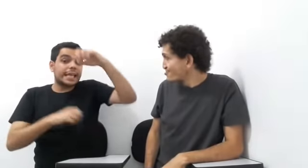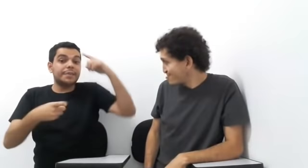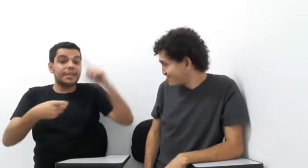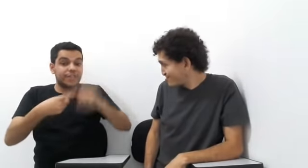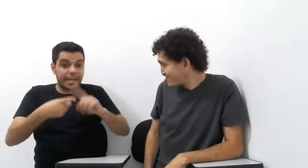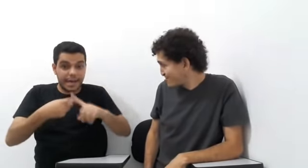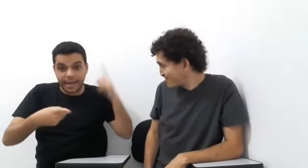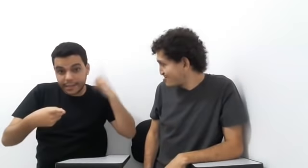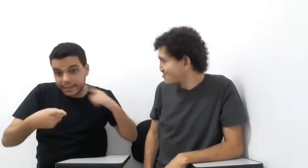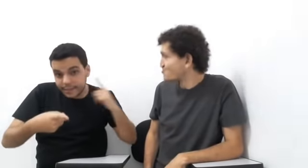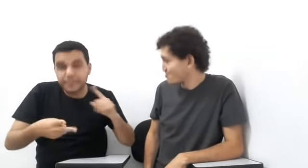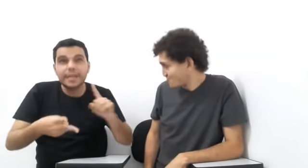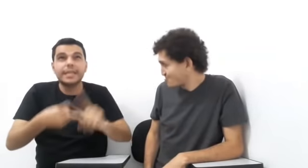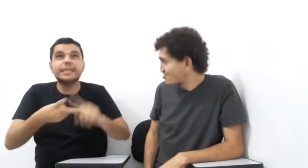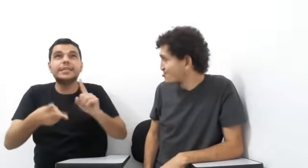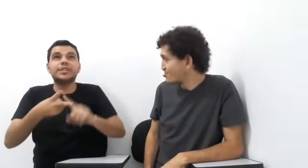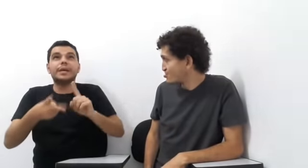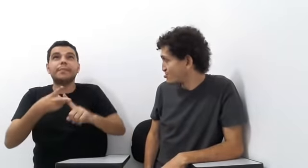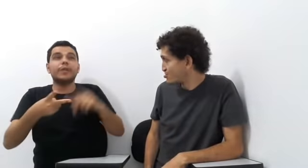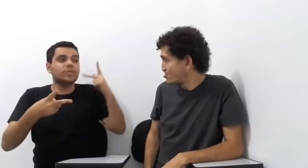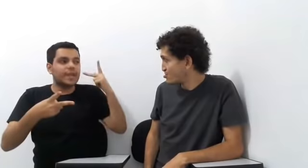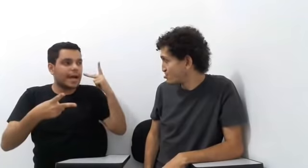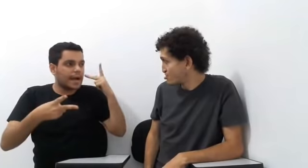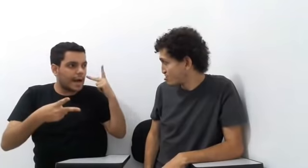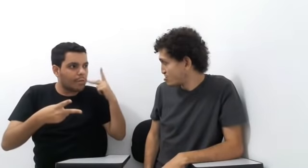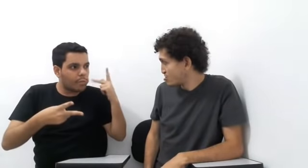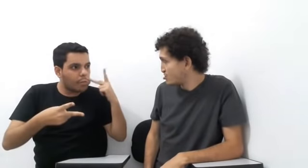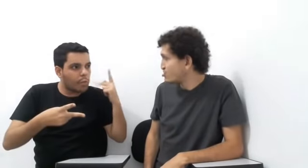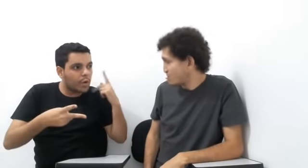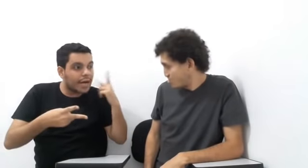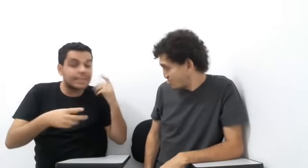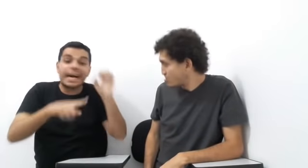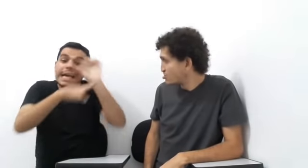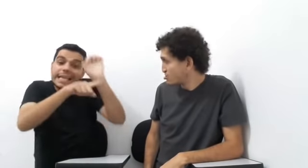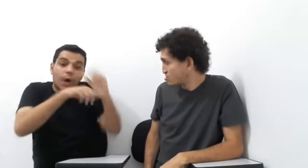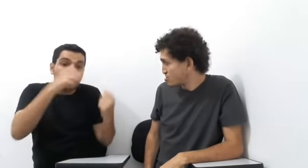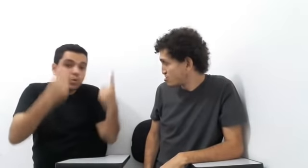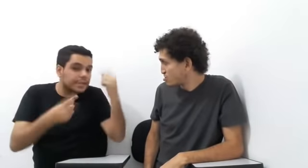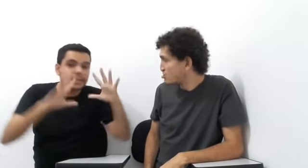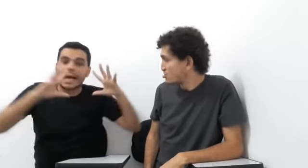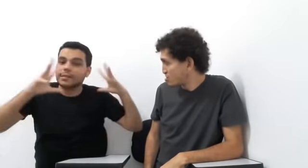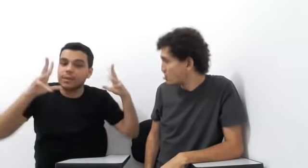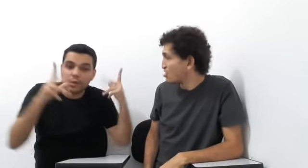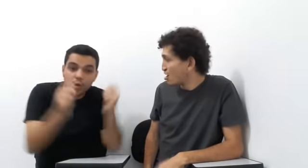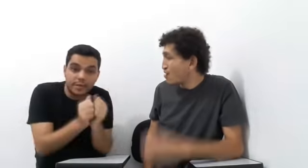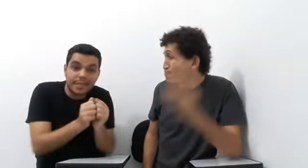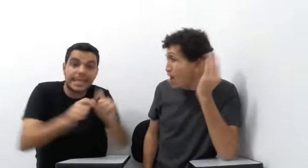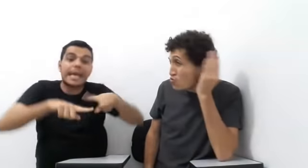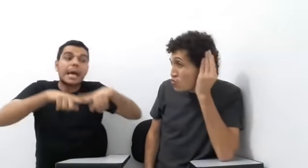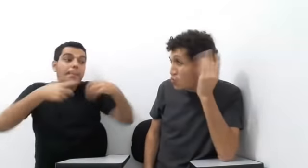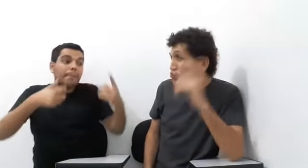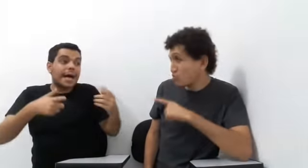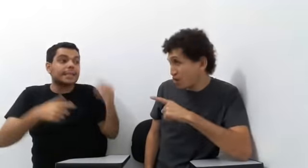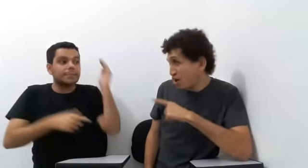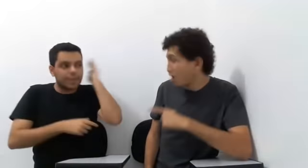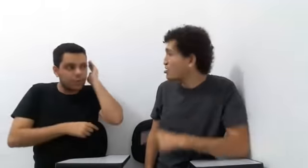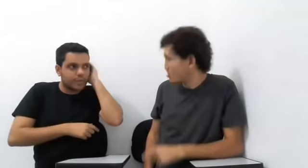Minas Gerais, existe também no Ceará, o caso lá, e alguns estados, não é todos que tem, mas Mato Grosso tem um